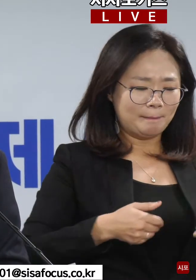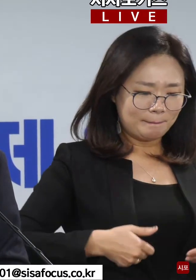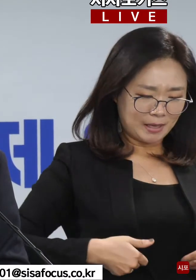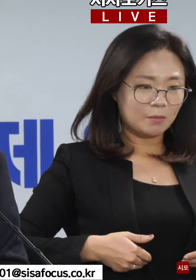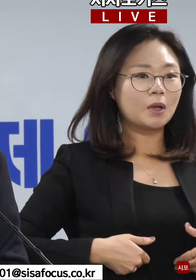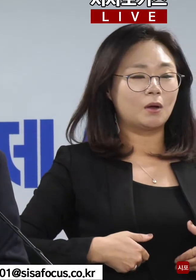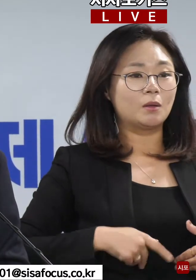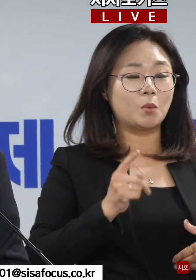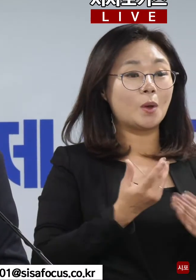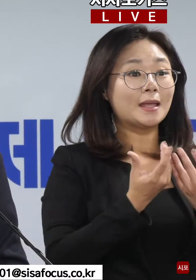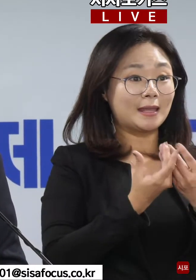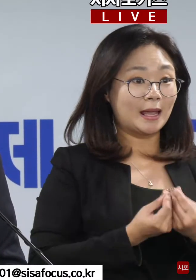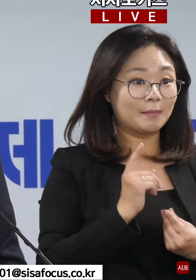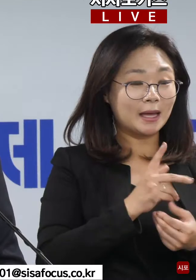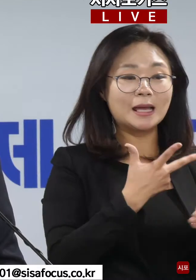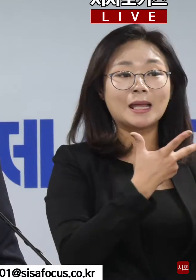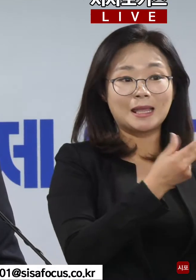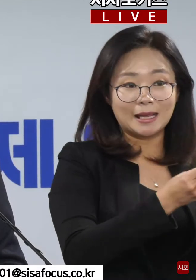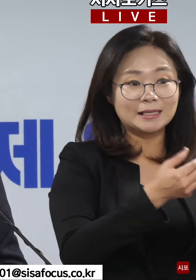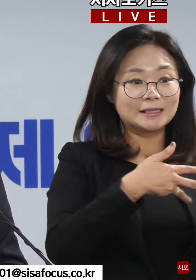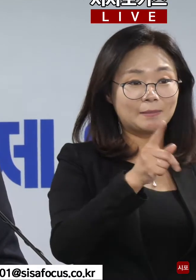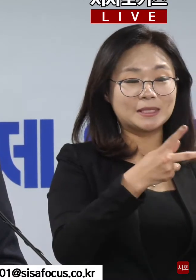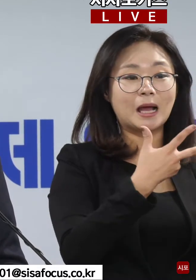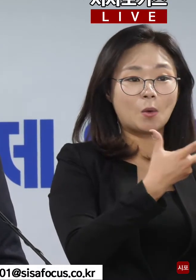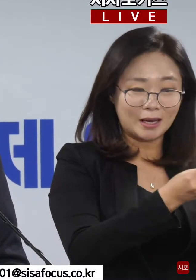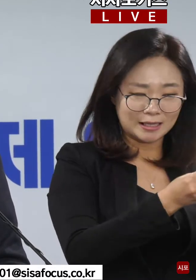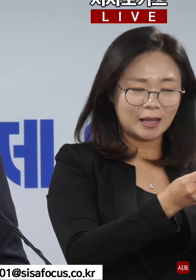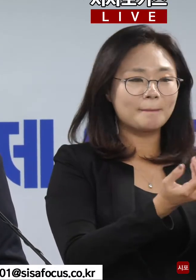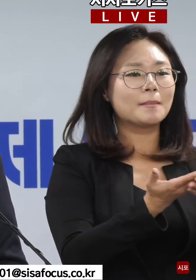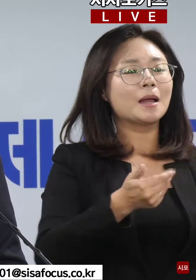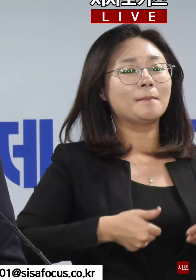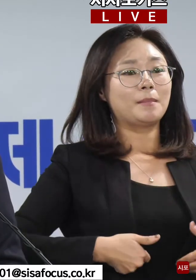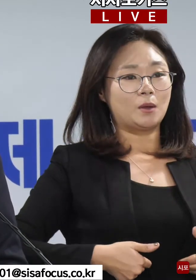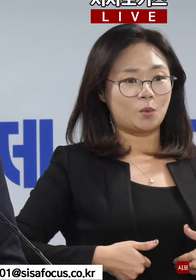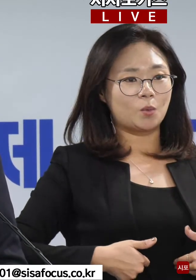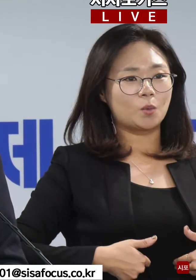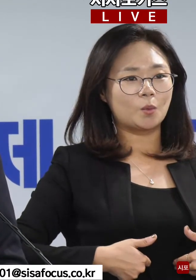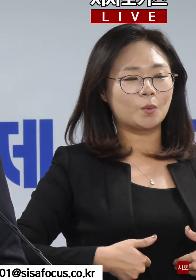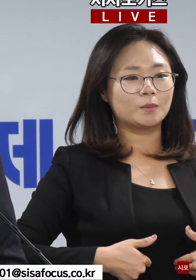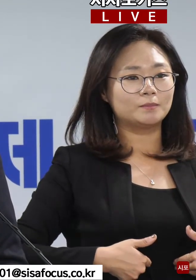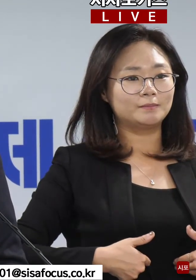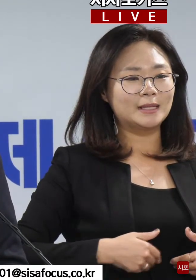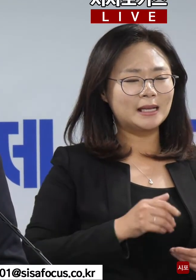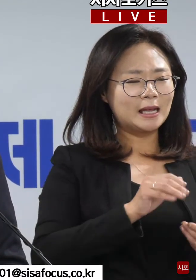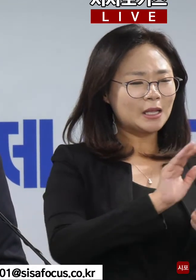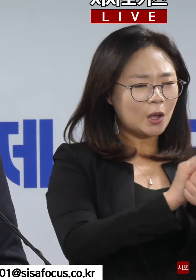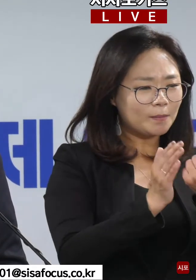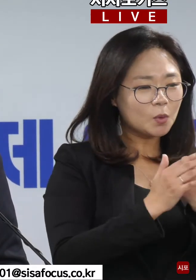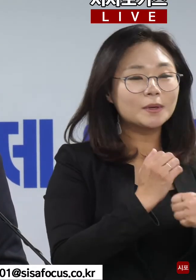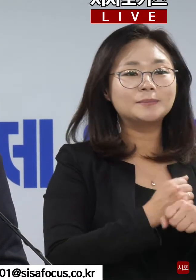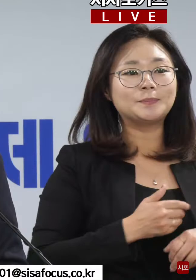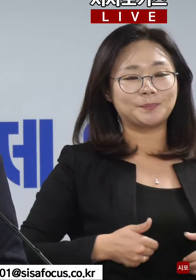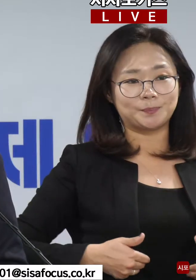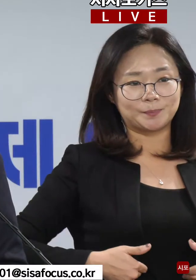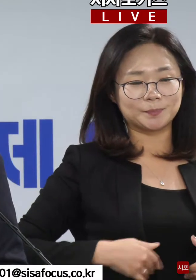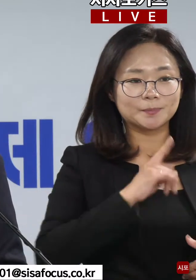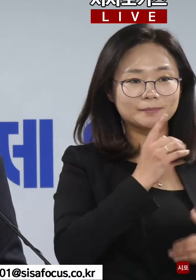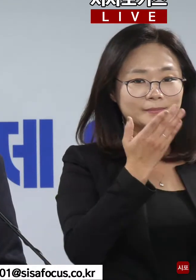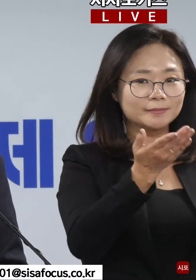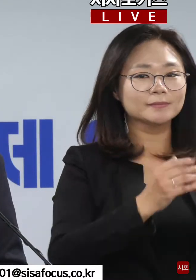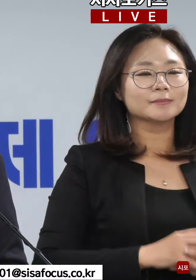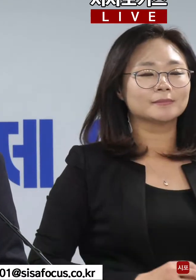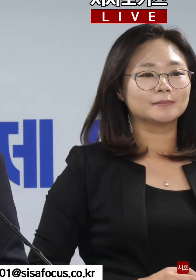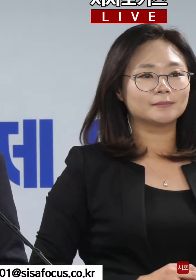조치들, 예를 들면 백신 접종을 확대 강화하는 등을 포함해서 계속 협조해 나가도록